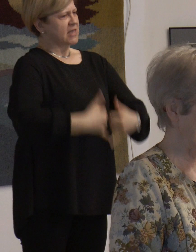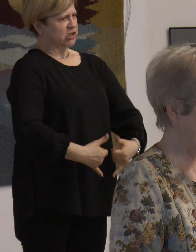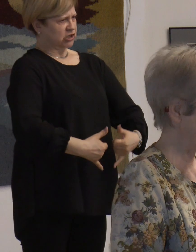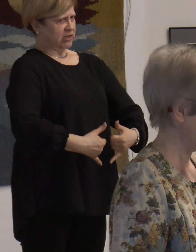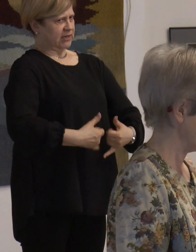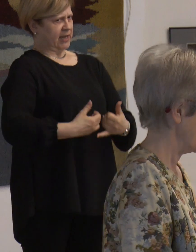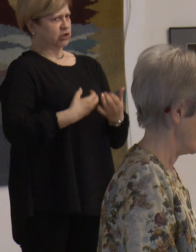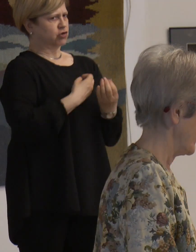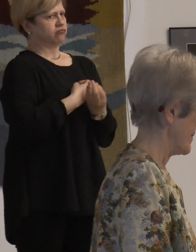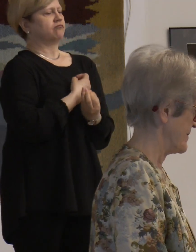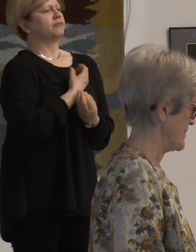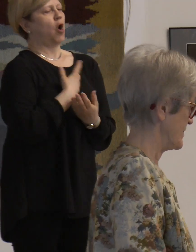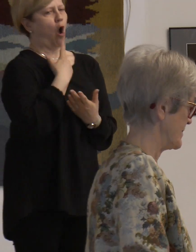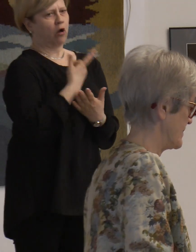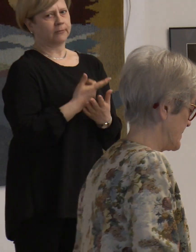Köszönjük szépen!